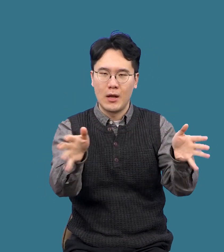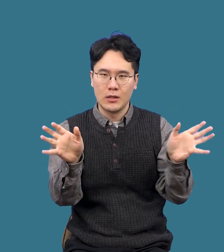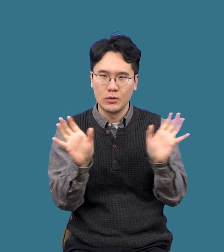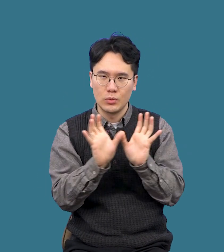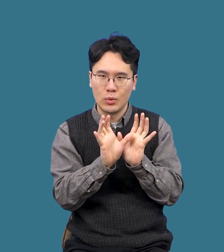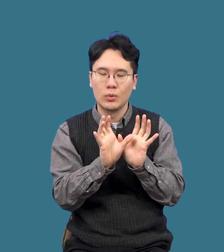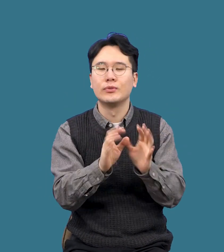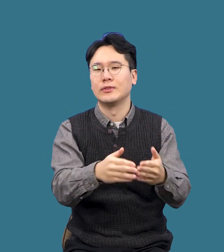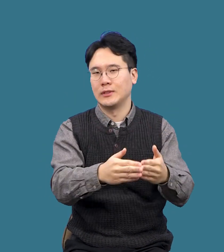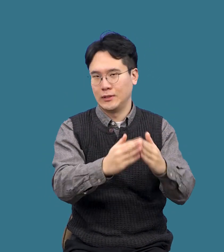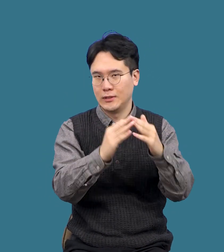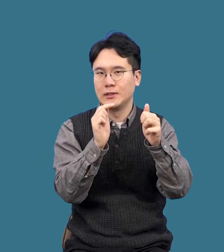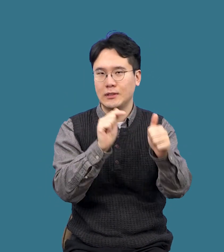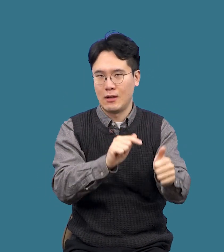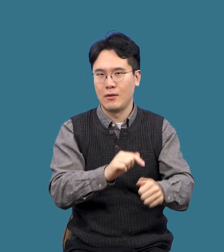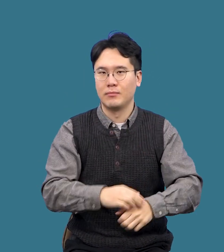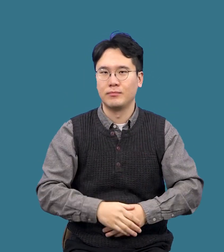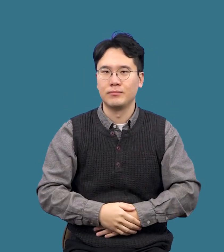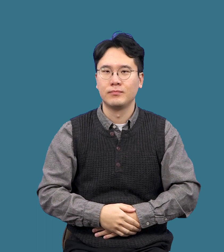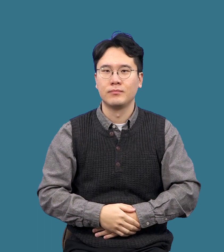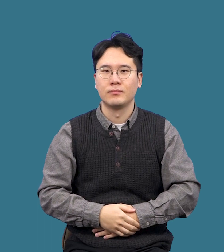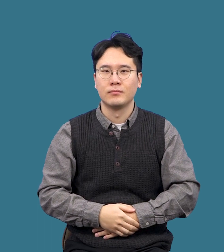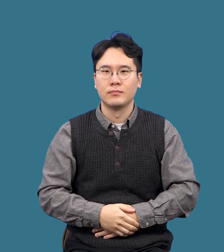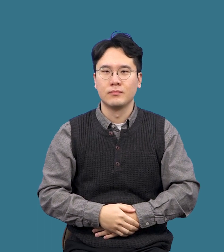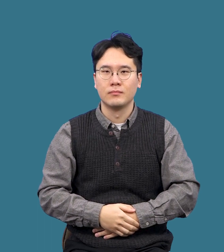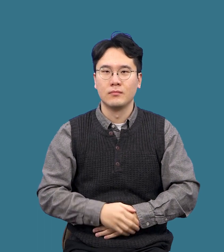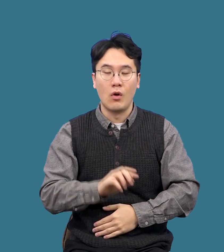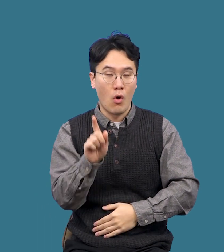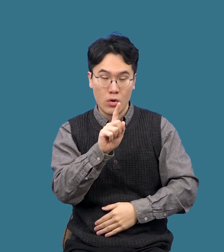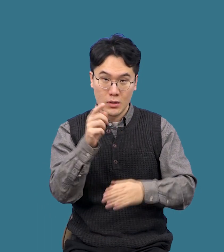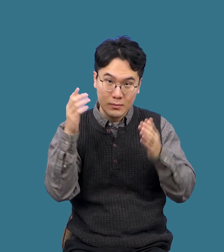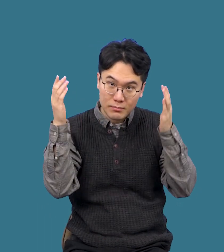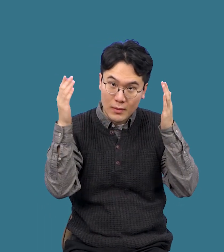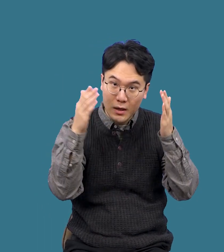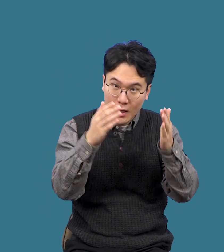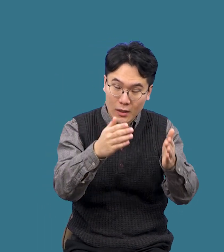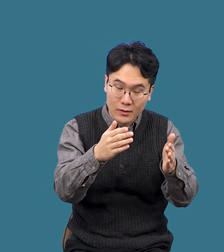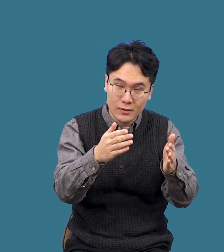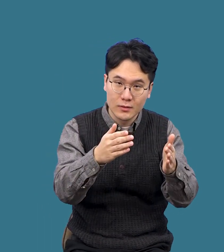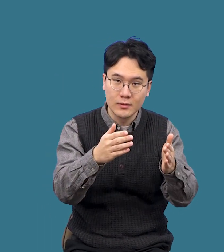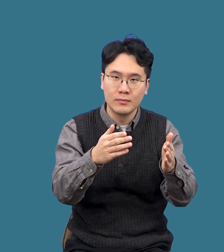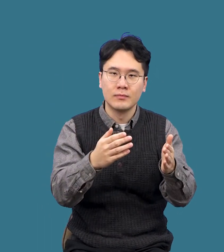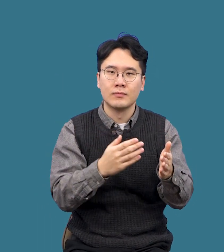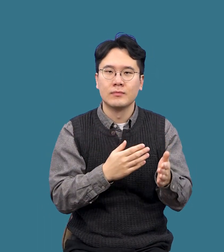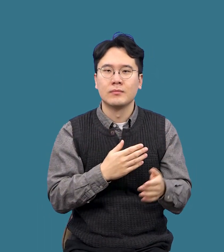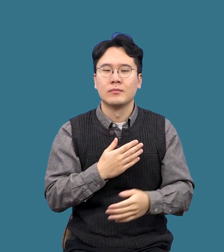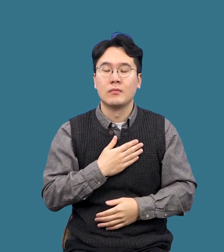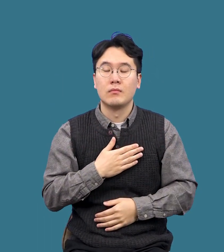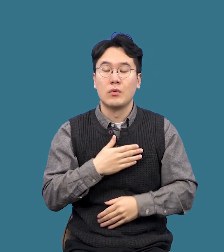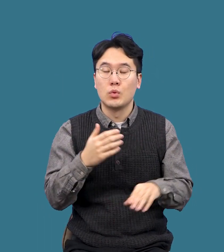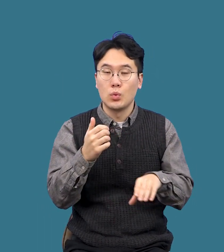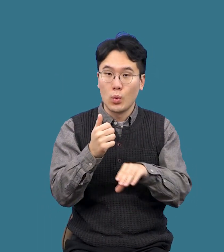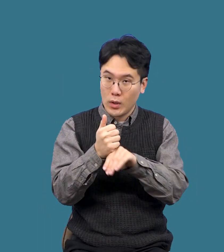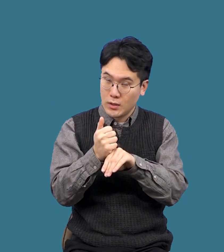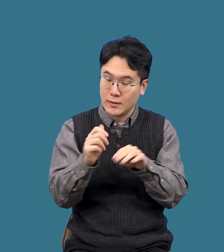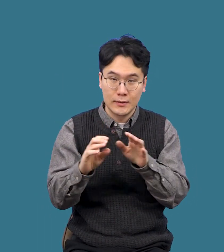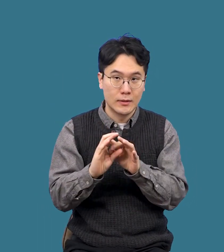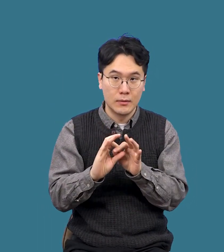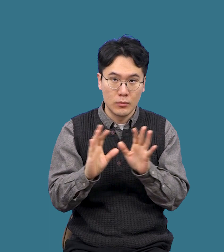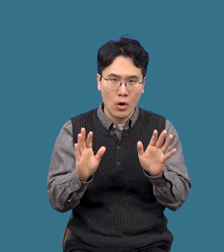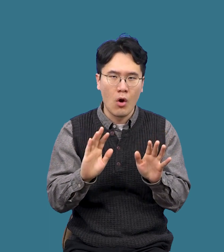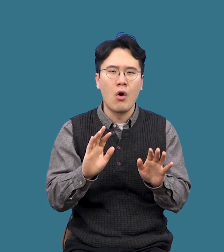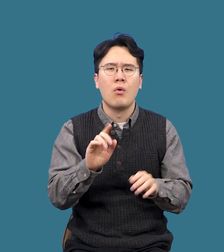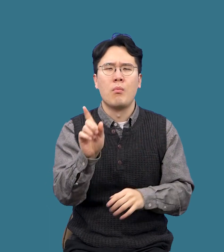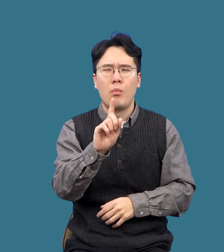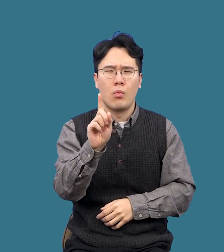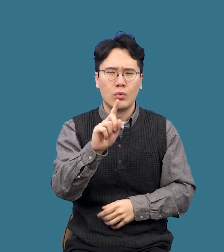자, 어느 방향에 자기가 속해 있는 진이 있든지 어느 방향에서도 회막을 다